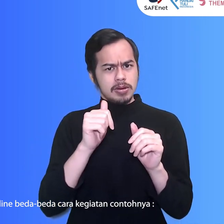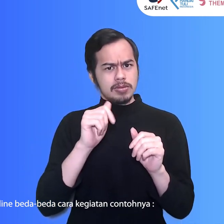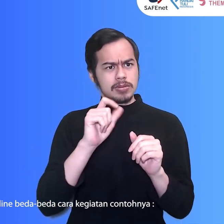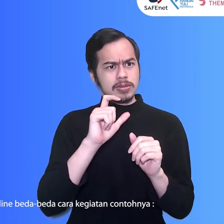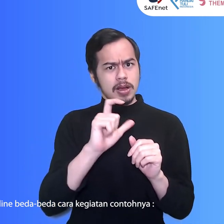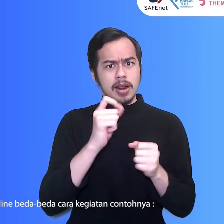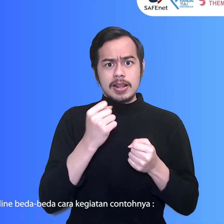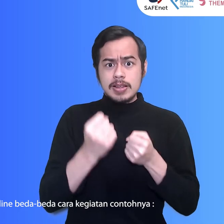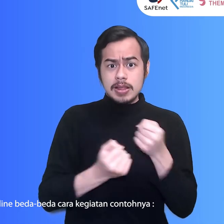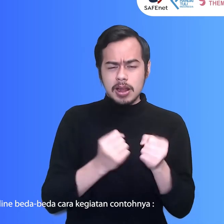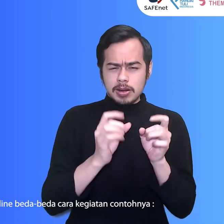hai hai